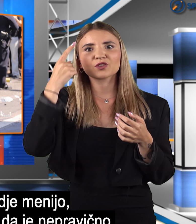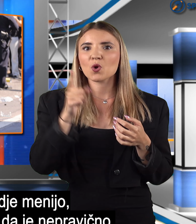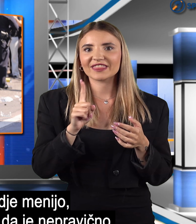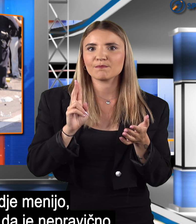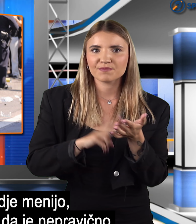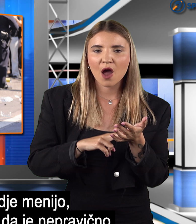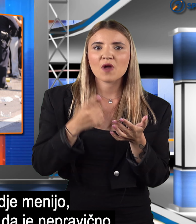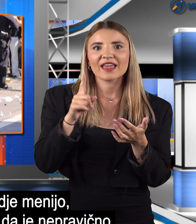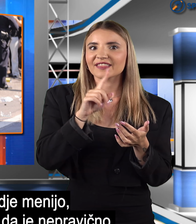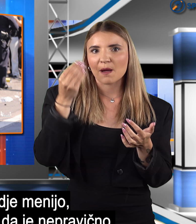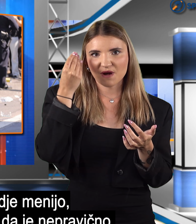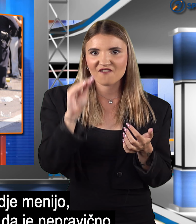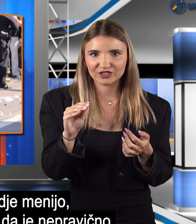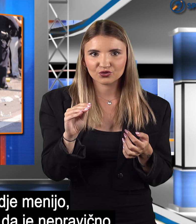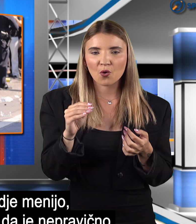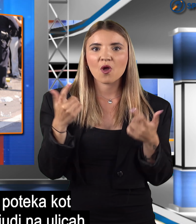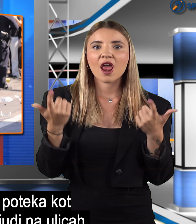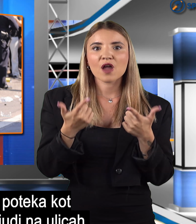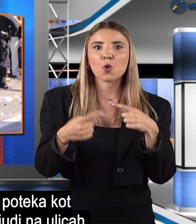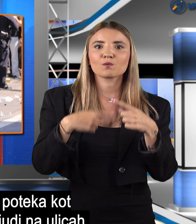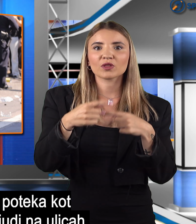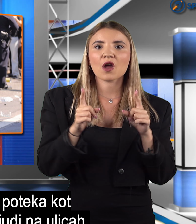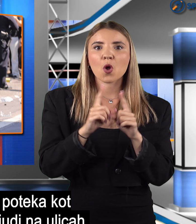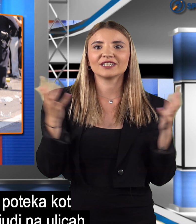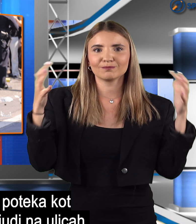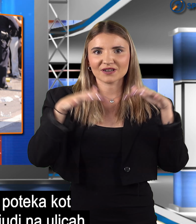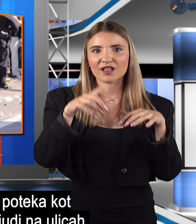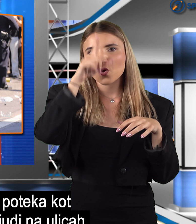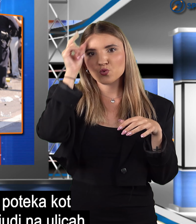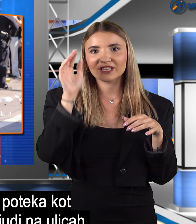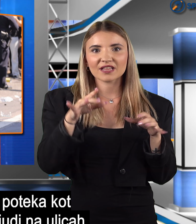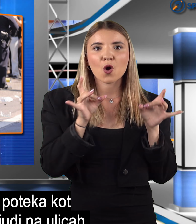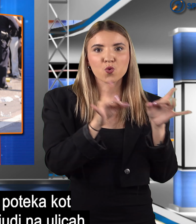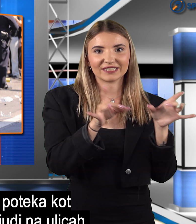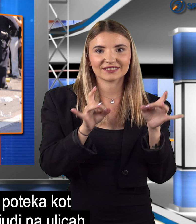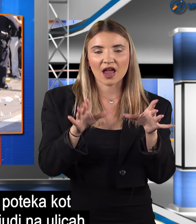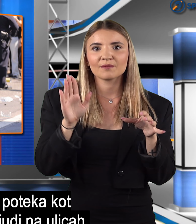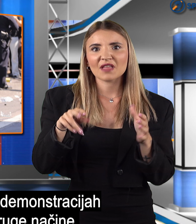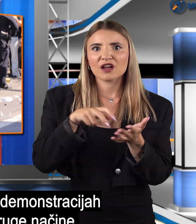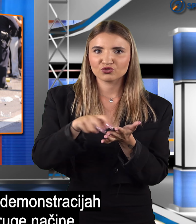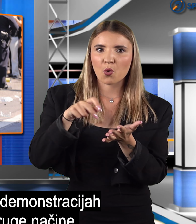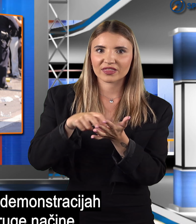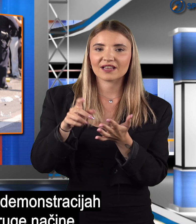menijo, da ni prav ali da je nepravično. Lahko poteka kot zbiranje ljudi na ulicah,